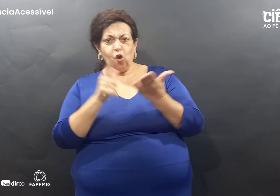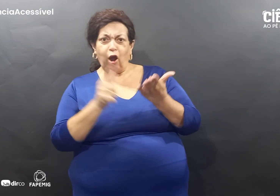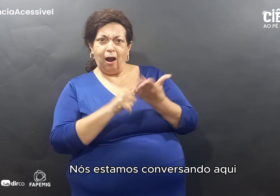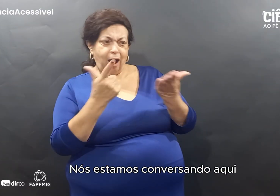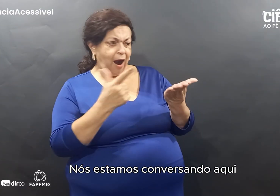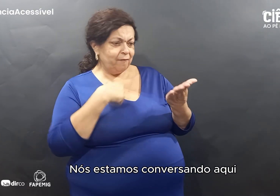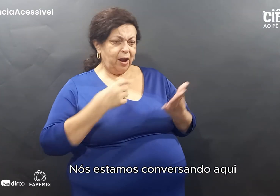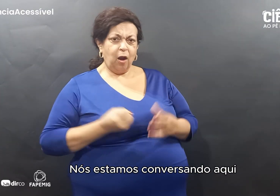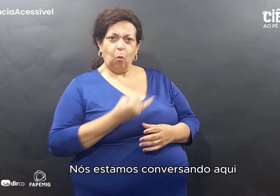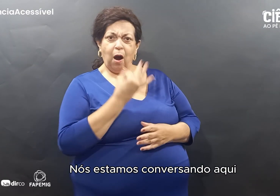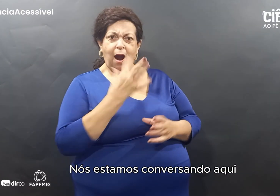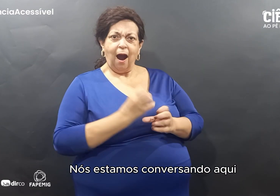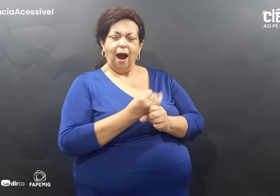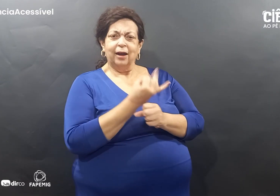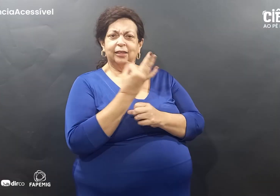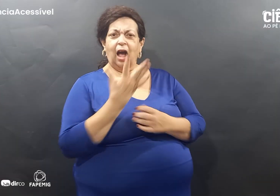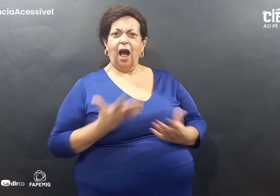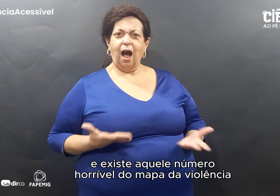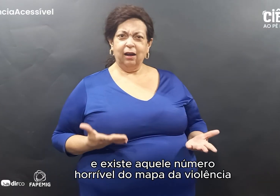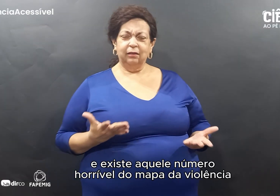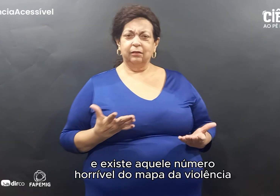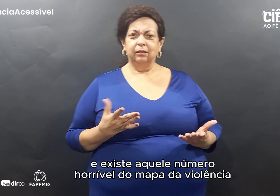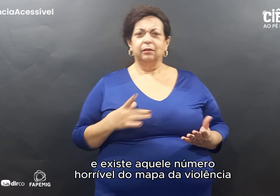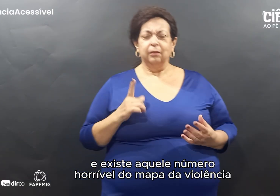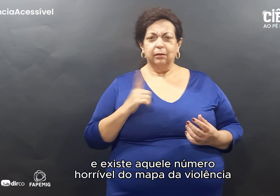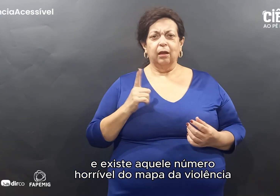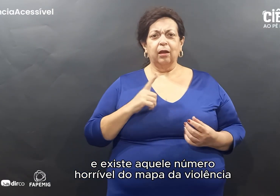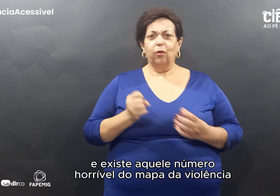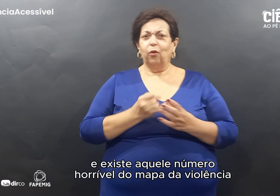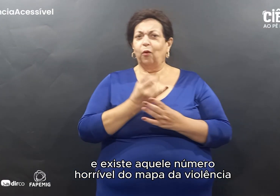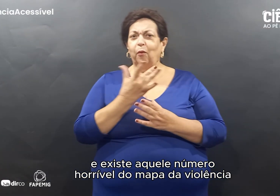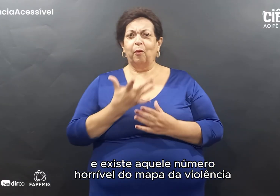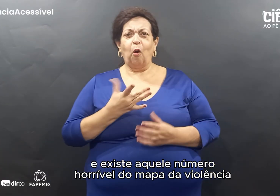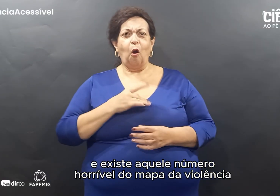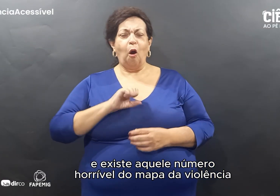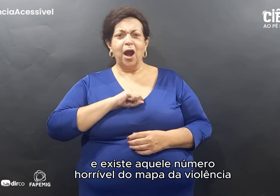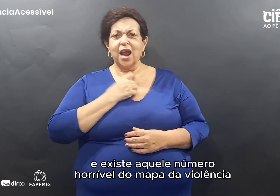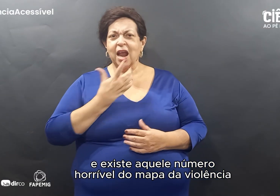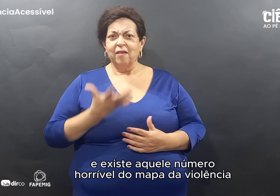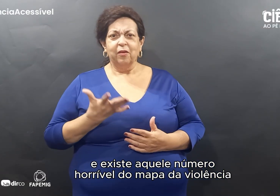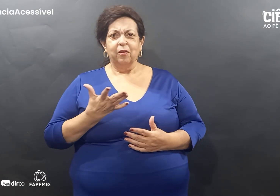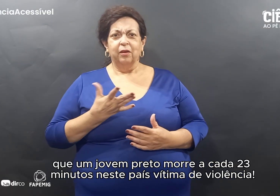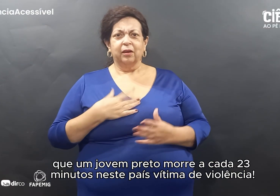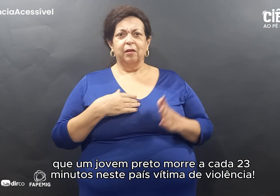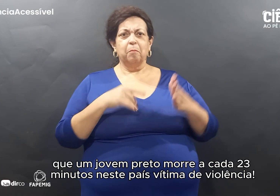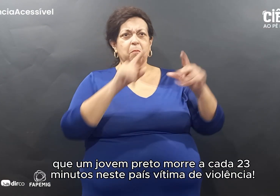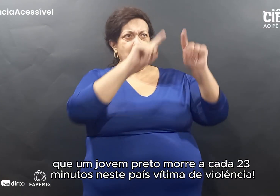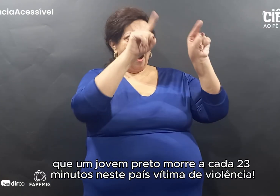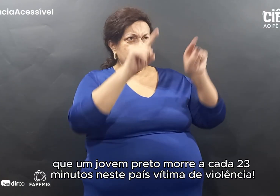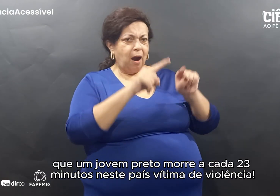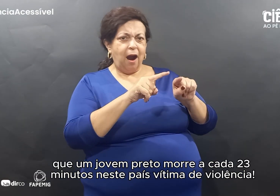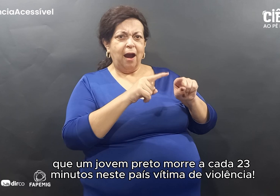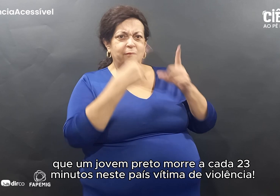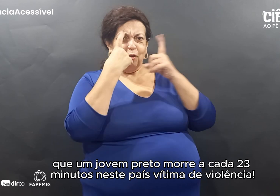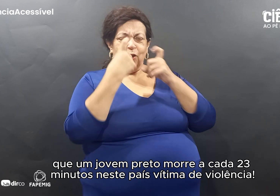números. Nós estamos conversando aqui e existe aquele número horrível, né, do mapa da violência, que um jovem